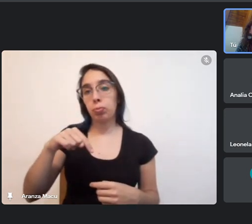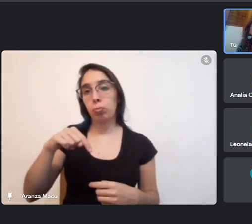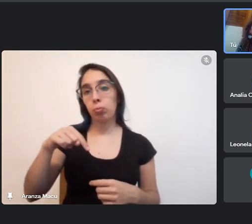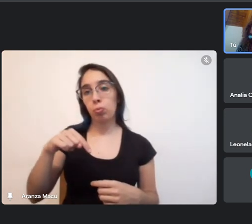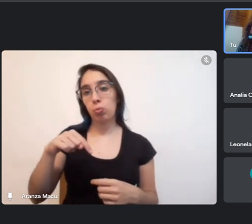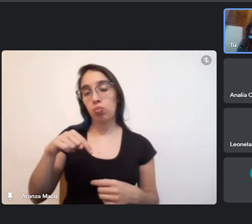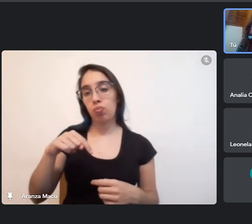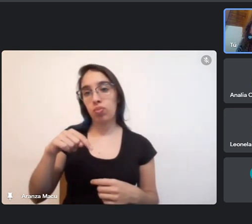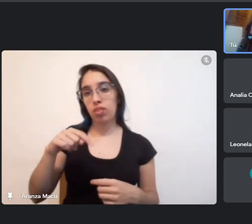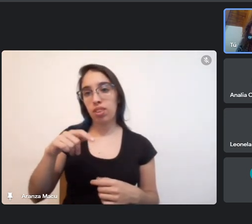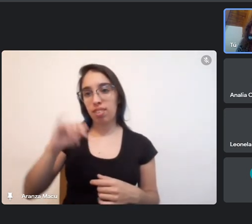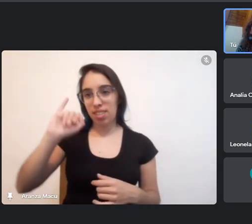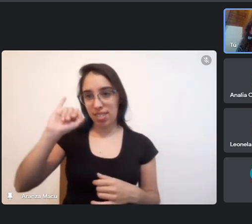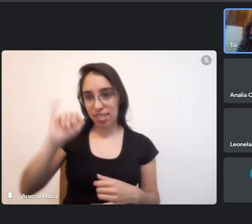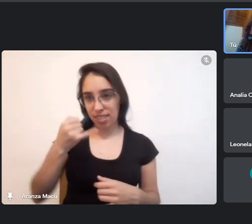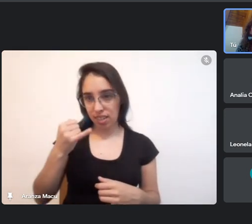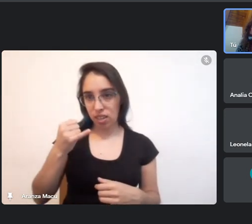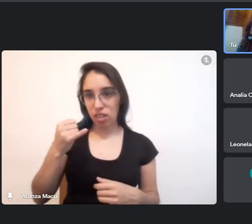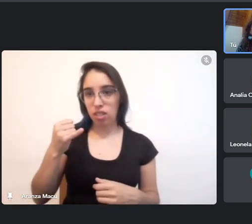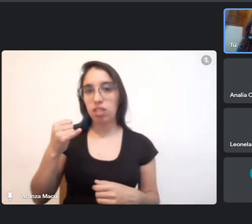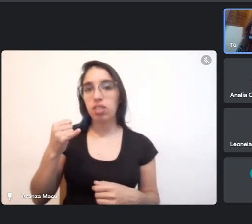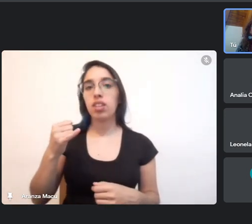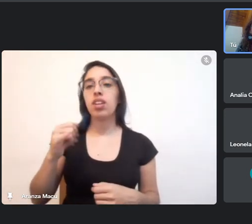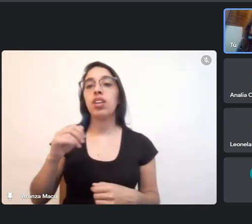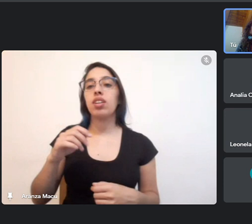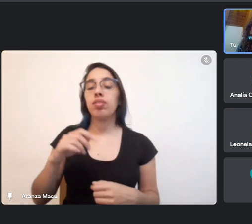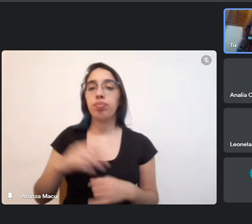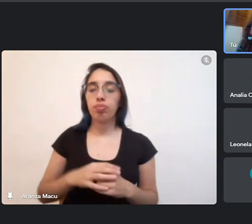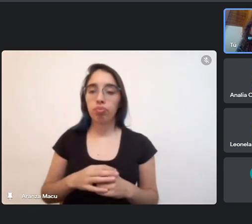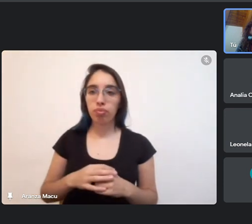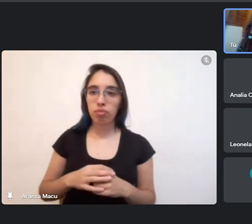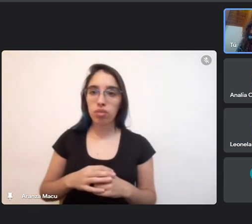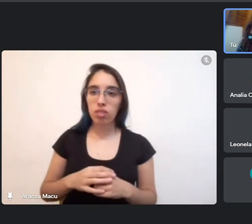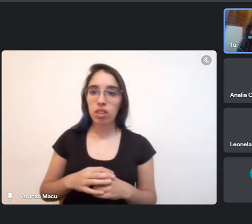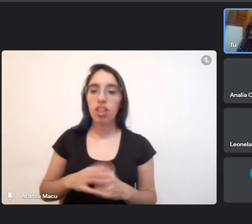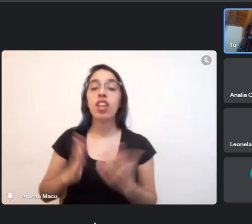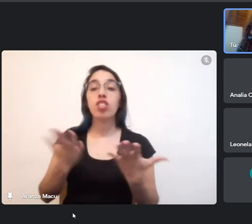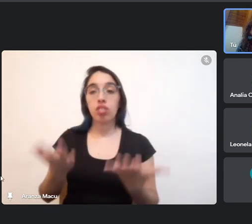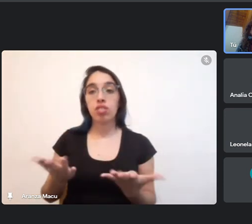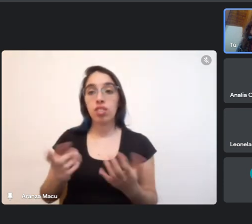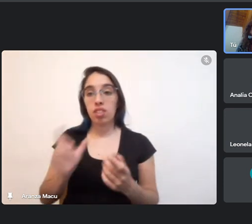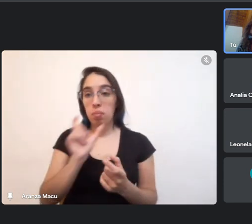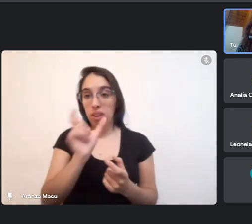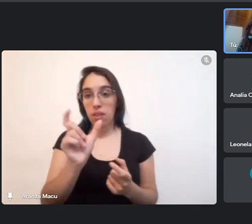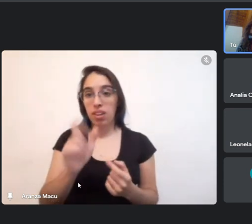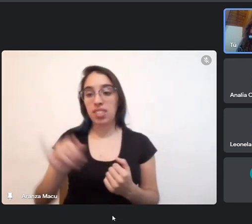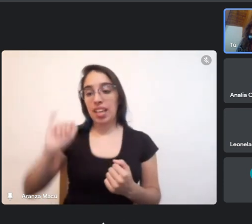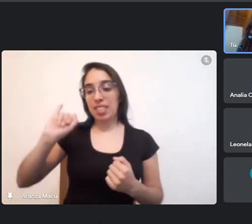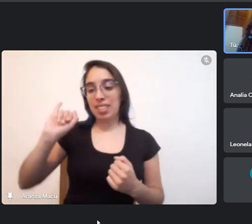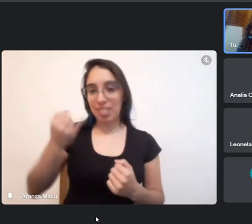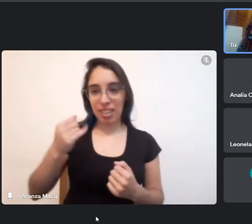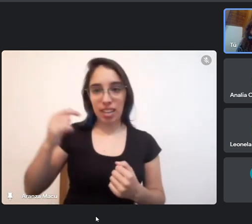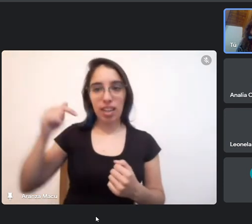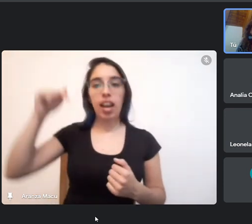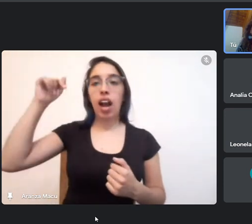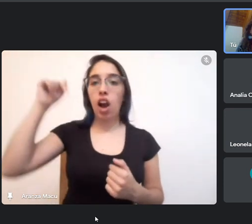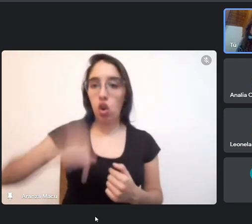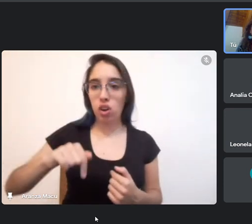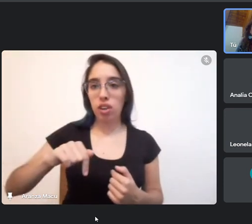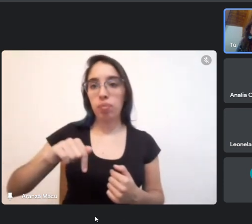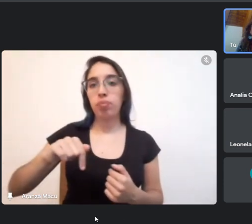están viviendo, no tiene el not. Entonces es afirmativa y en presente. Están viviendo, ¿sí?